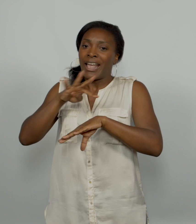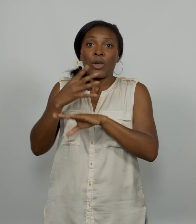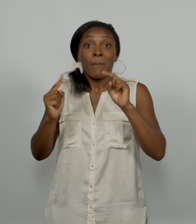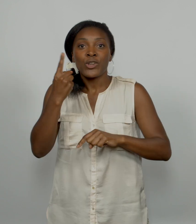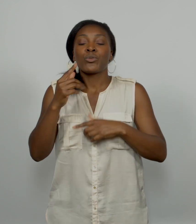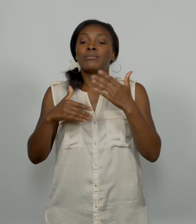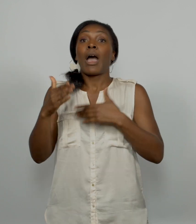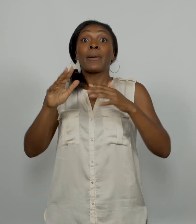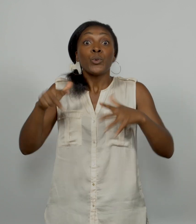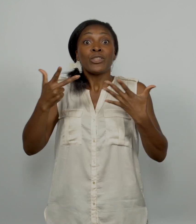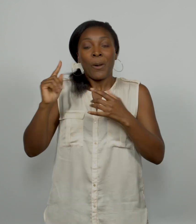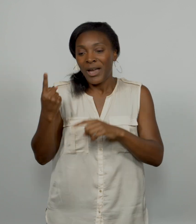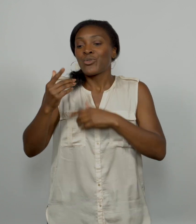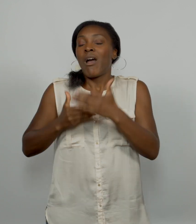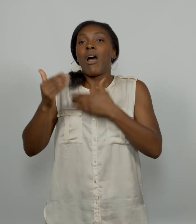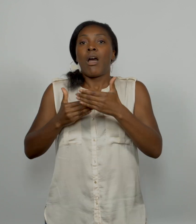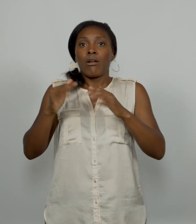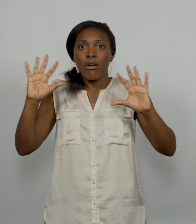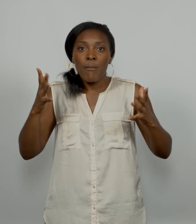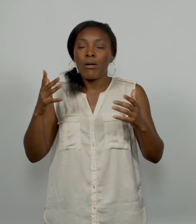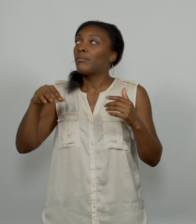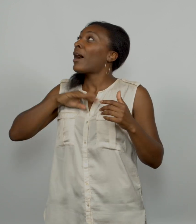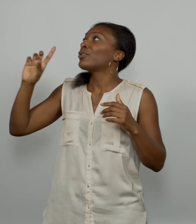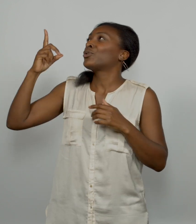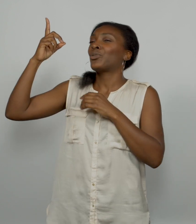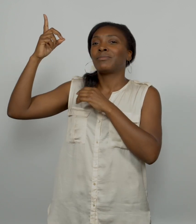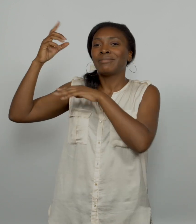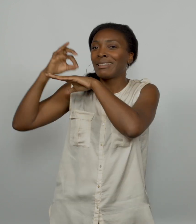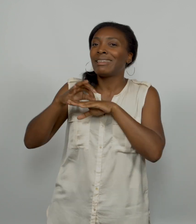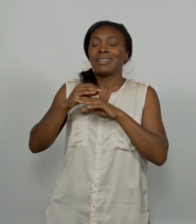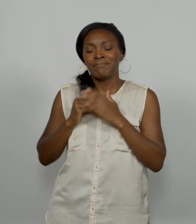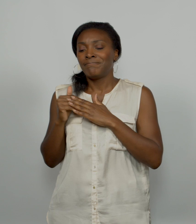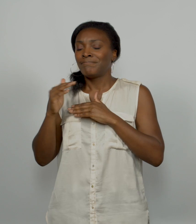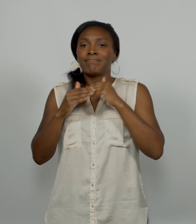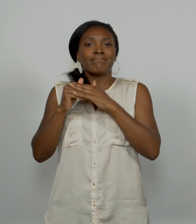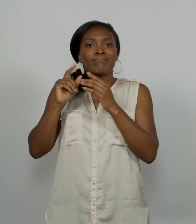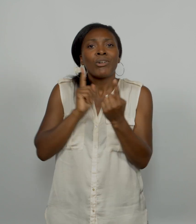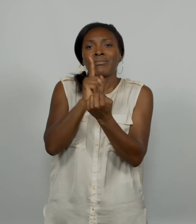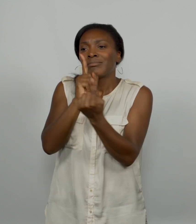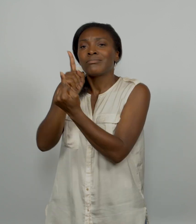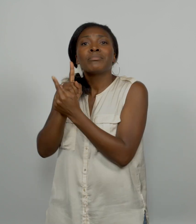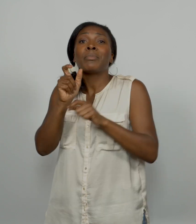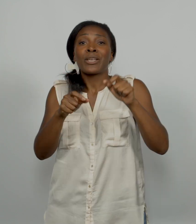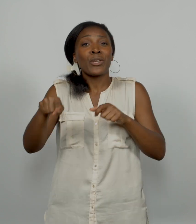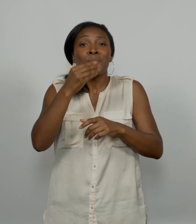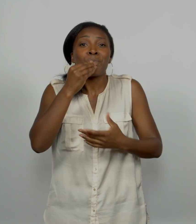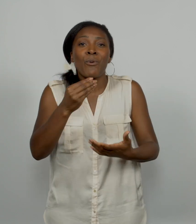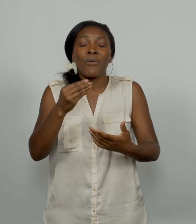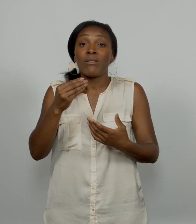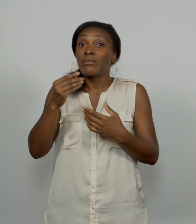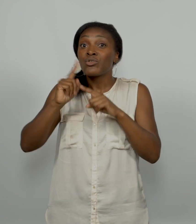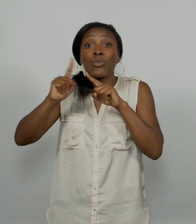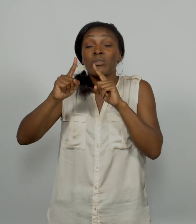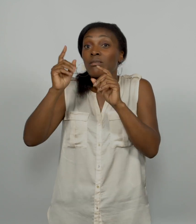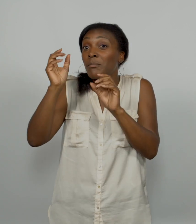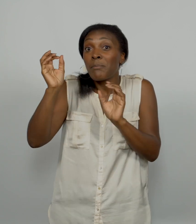travail de reconstruction s'est fait grâce à Dieu, qui chaque jour m'a conduit vers les bonnes personnes, m'a guidé dans mes choix. J'ai vécu des